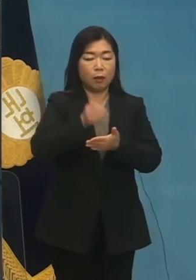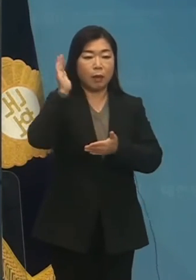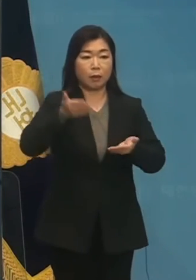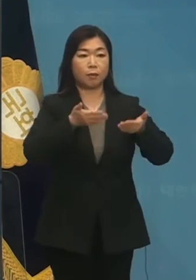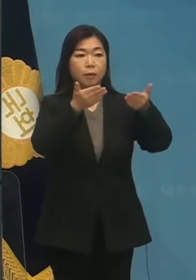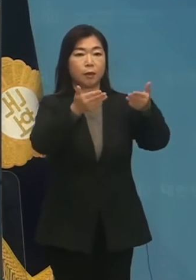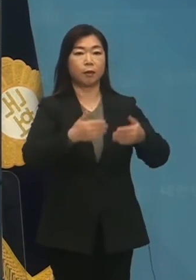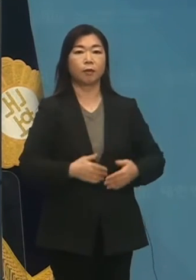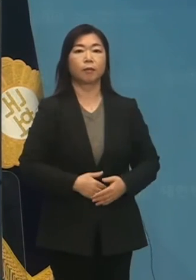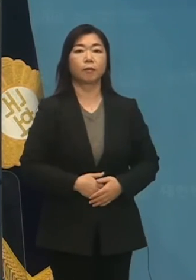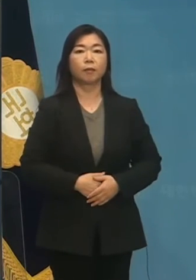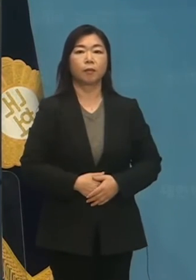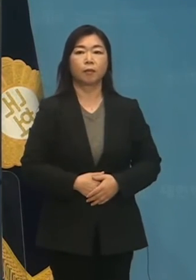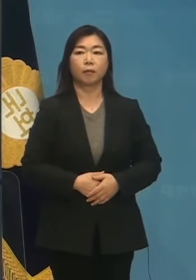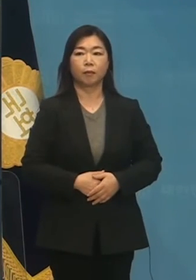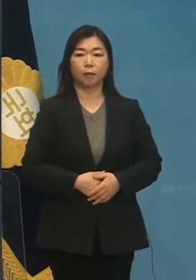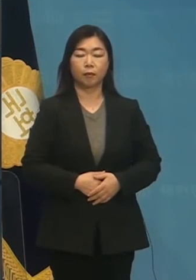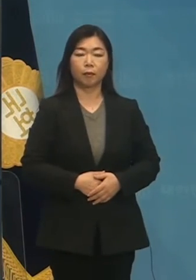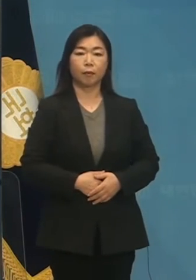드리겠습니다.